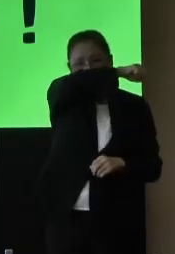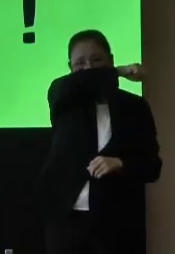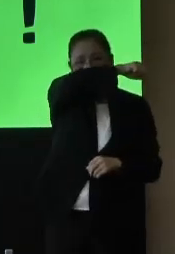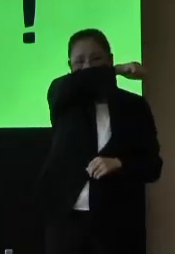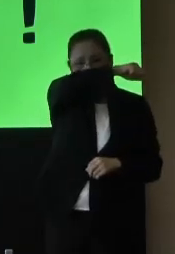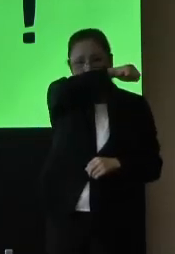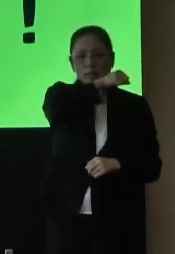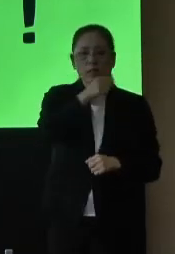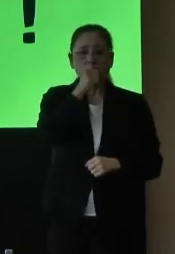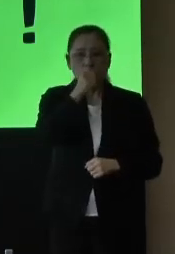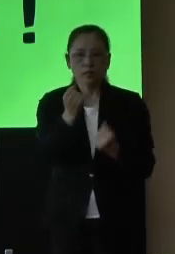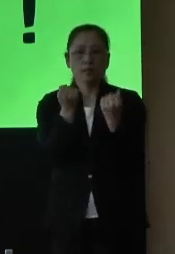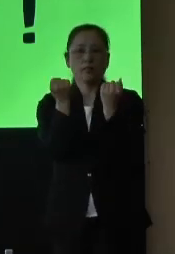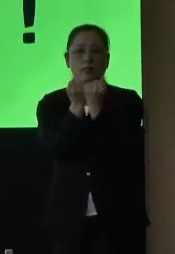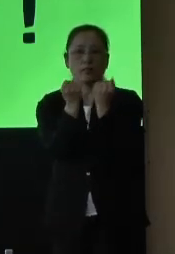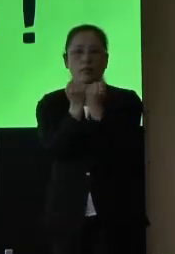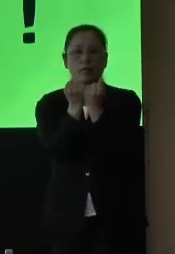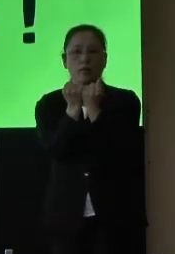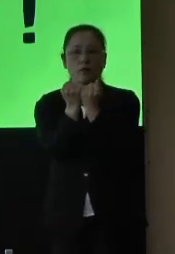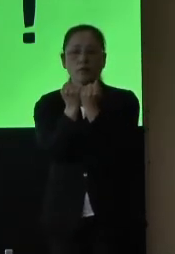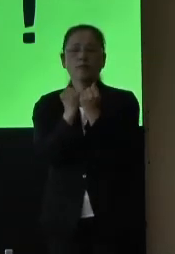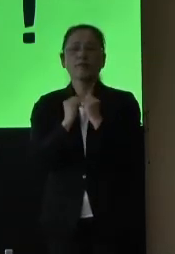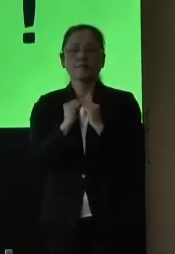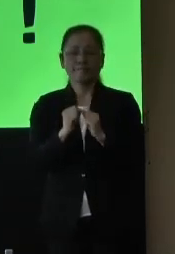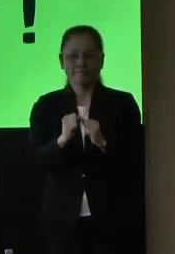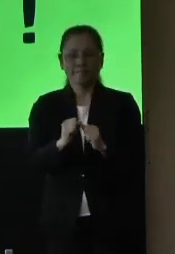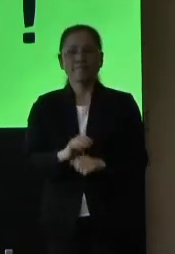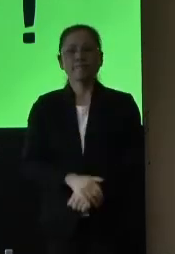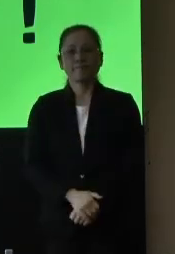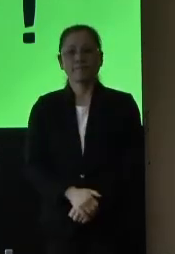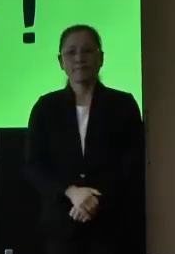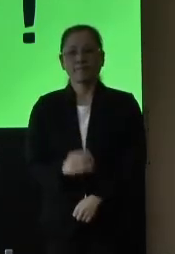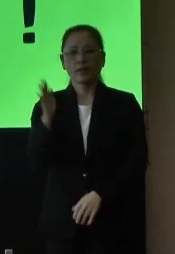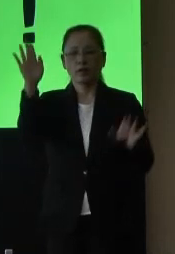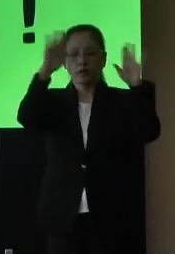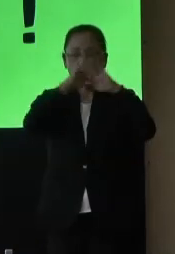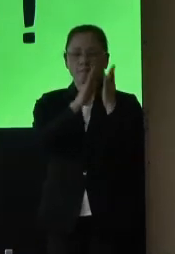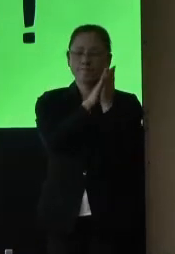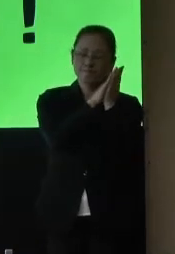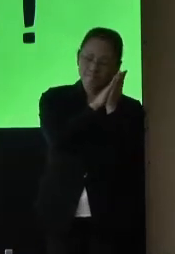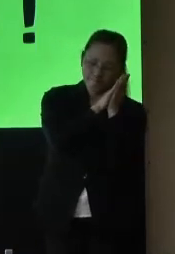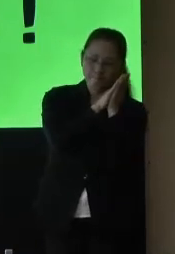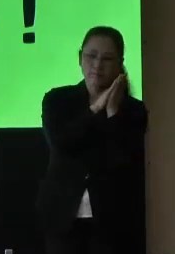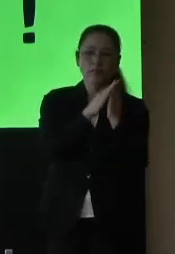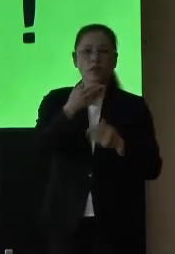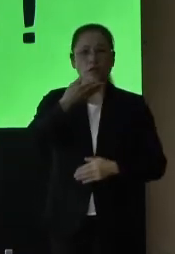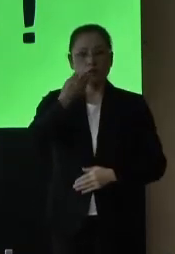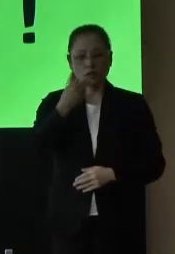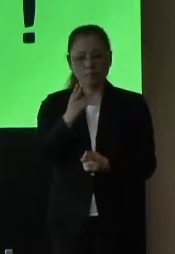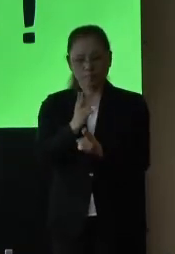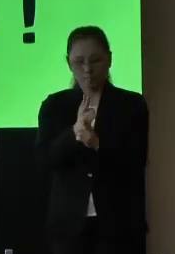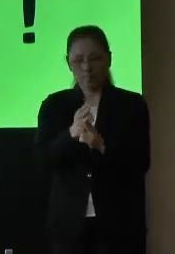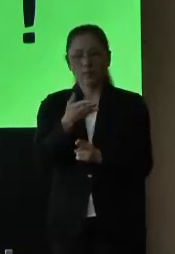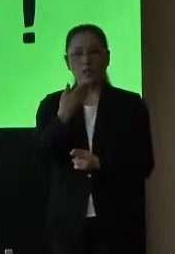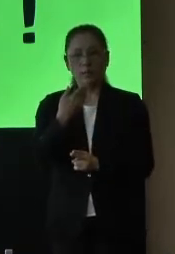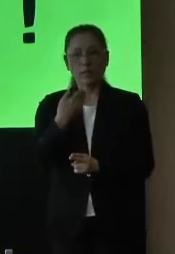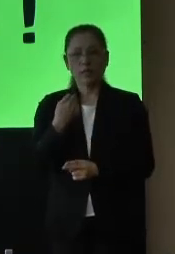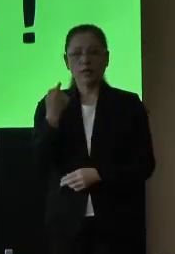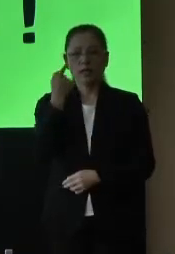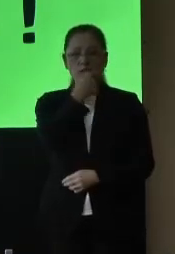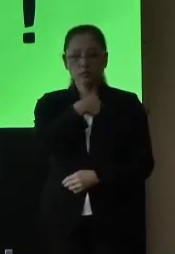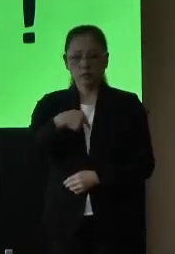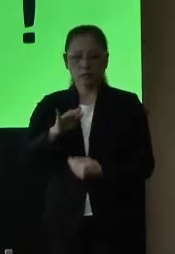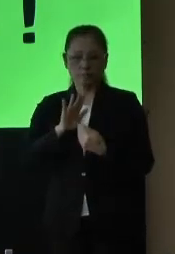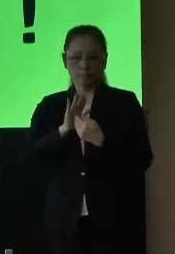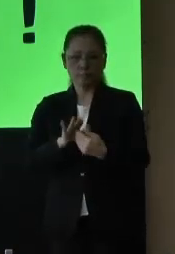咳エチケットの実施、そして睡眠や食事を規則正しくとってご自身の免疫